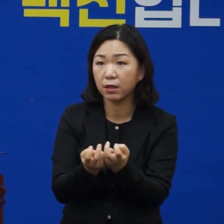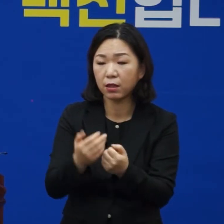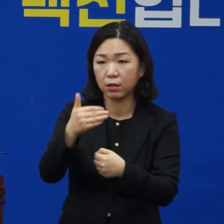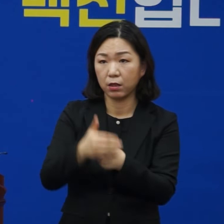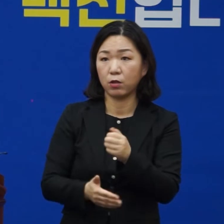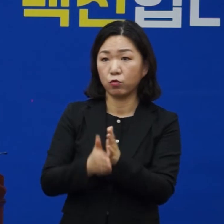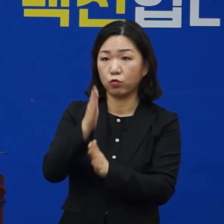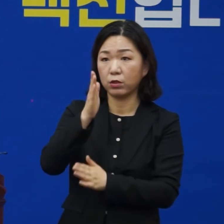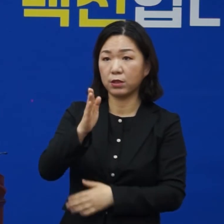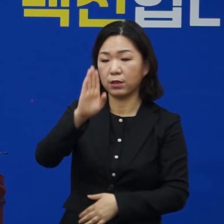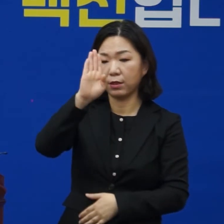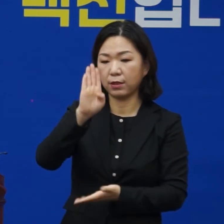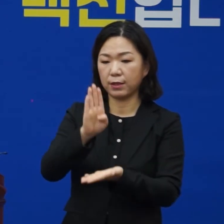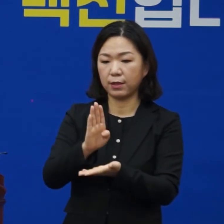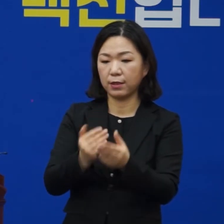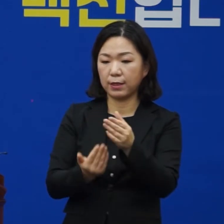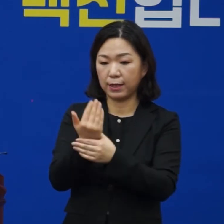대구시